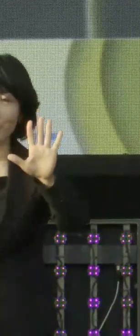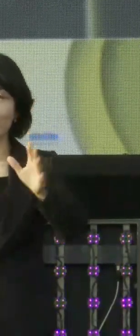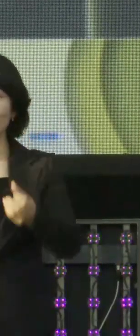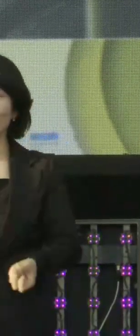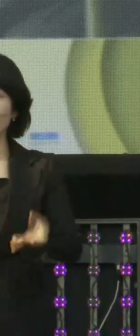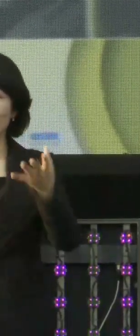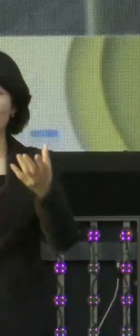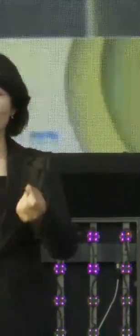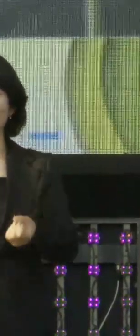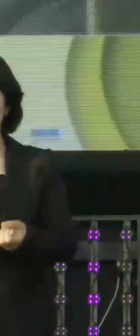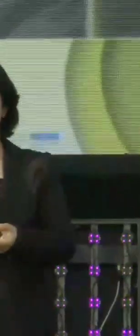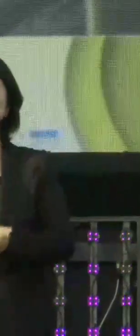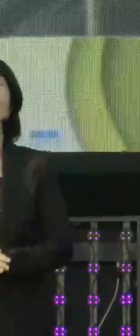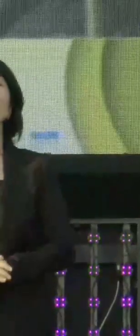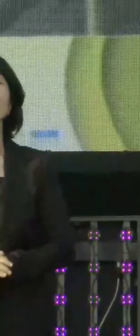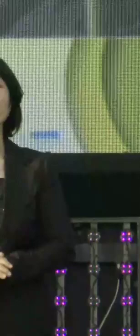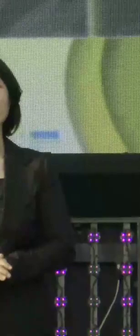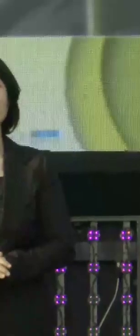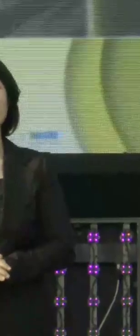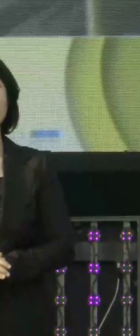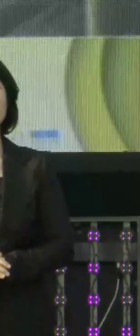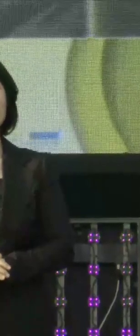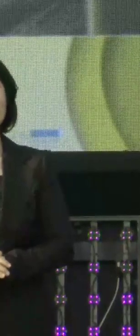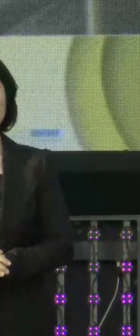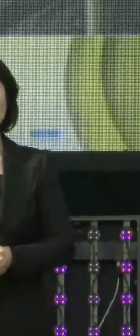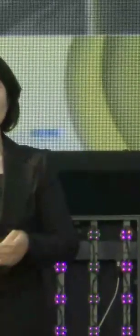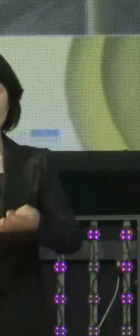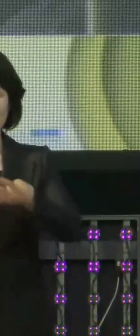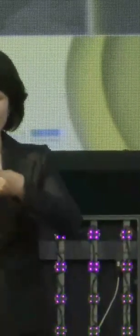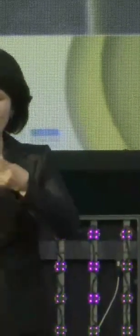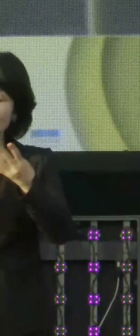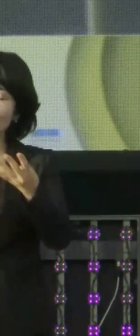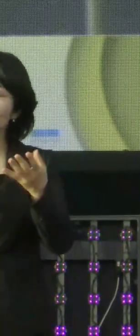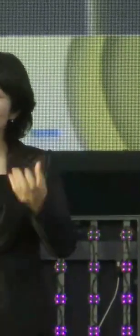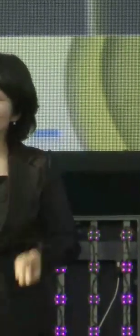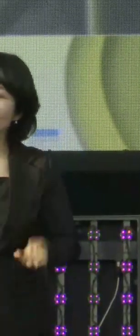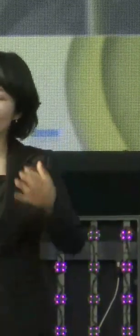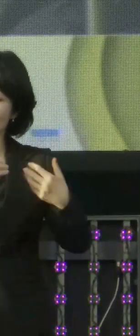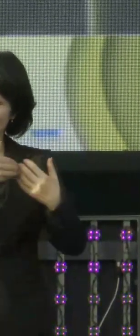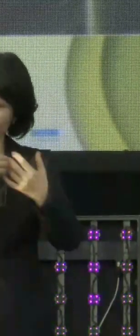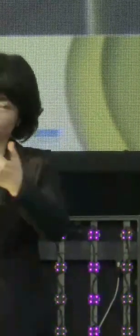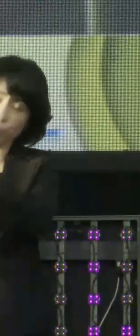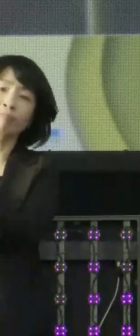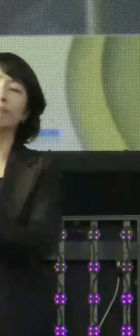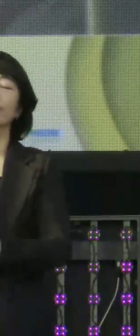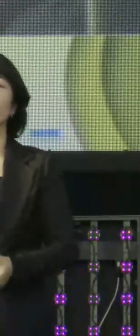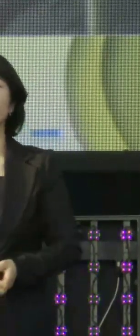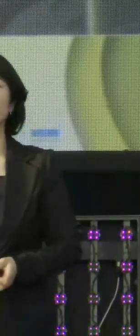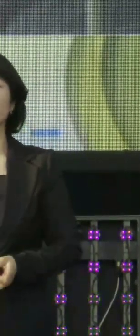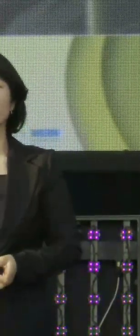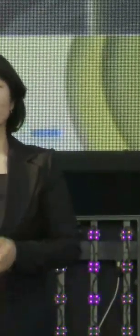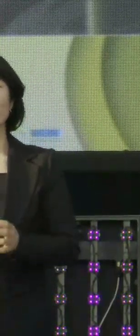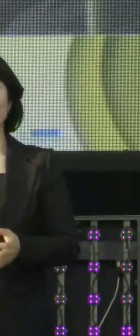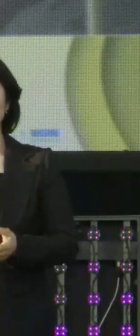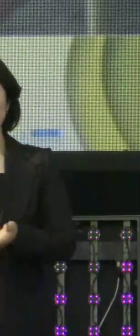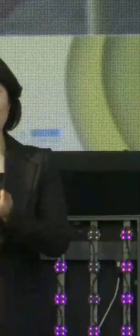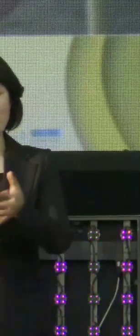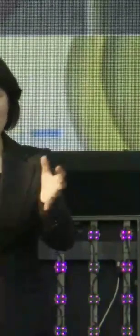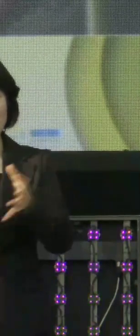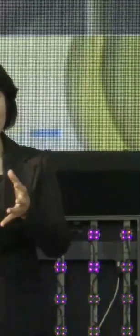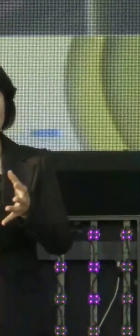꽃축제와 축산축제까지 포함해서 4계절 축제가 이어질 것입니다. 그리고 또 이천에는 이러한